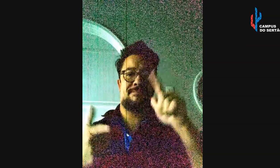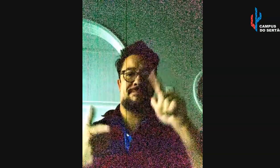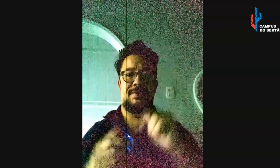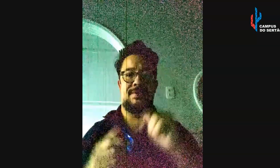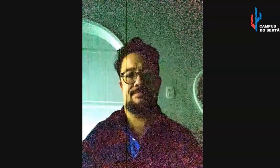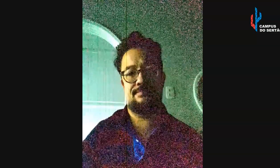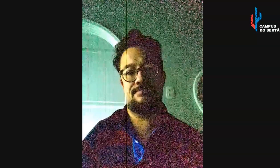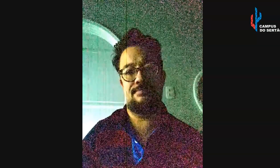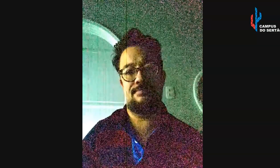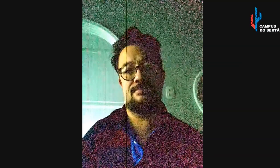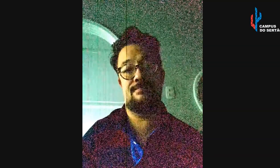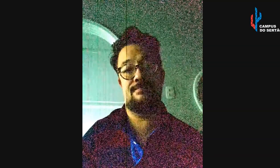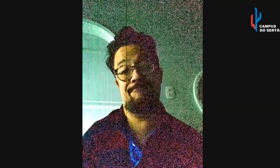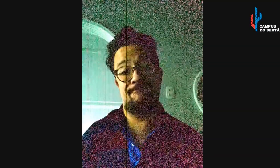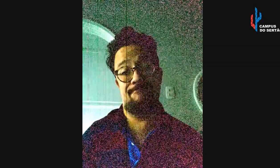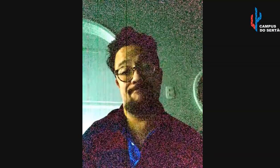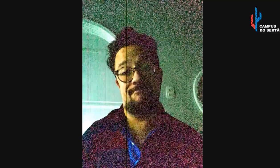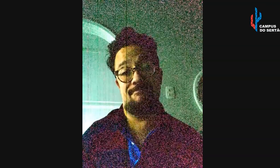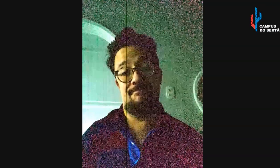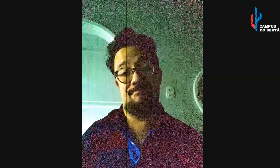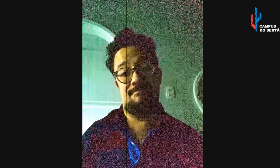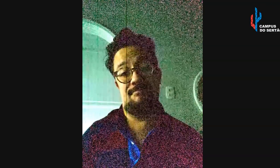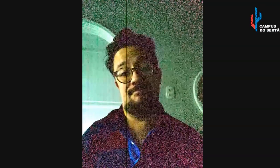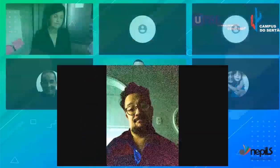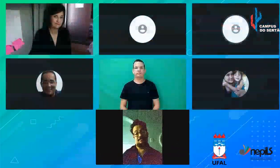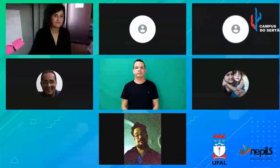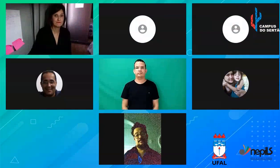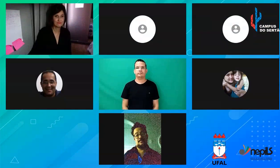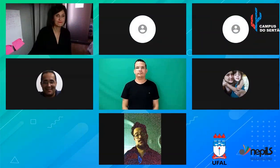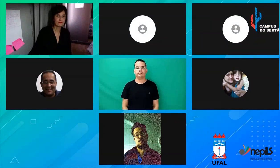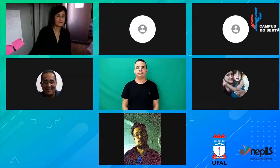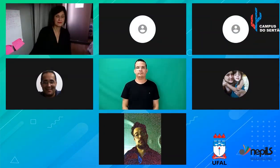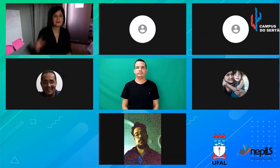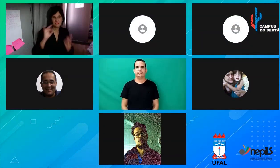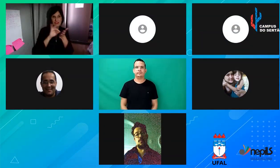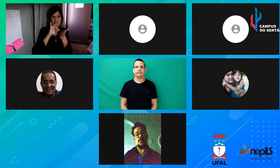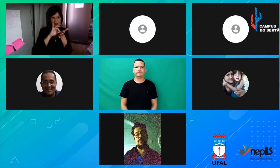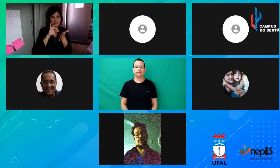de que essas escolas acabem fechando por conta desse tipo de problema.